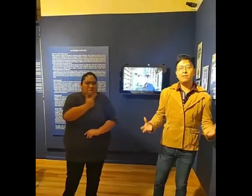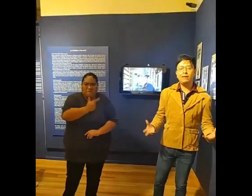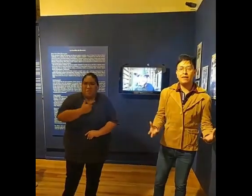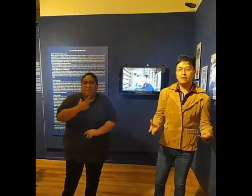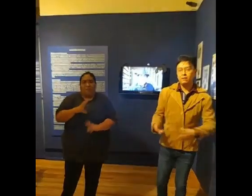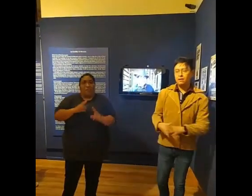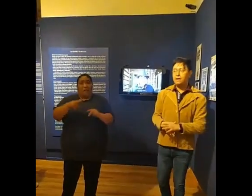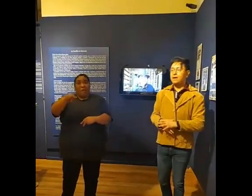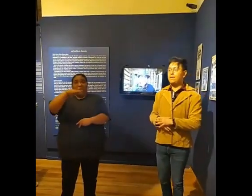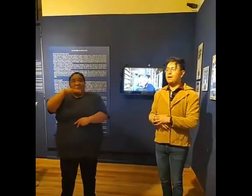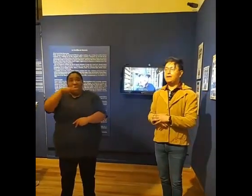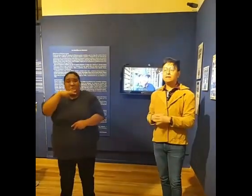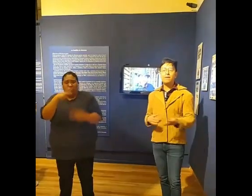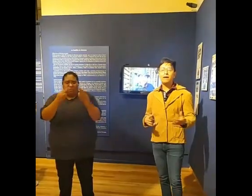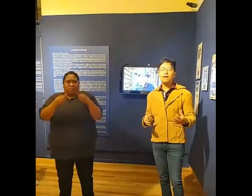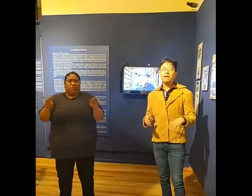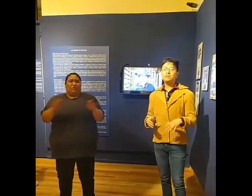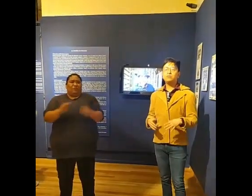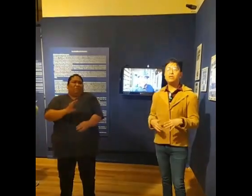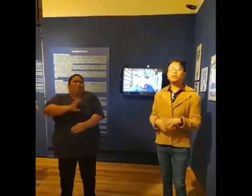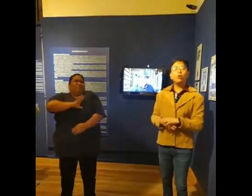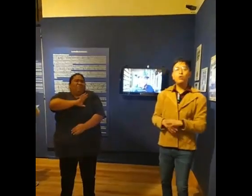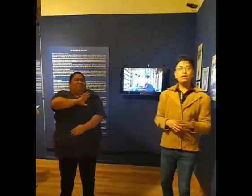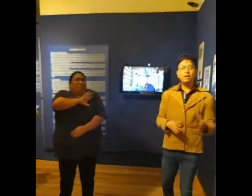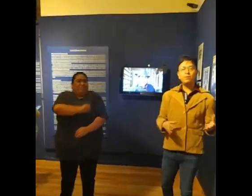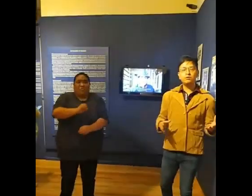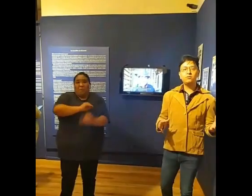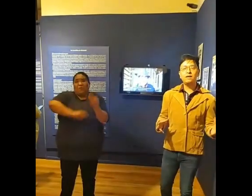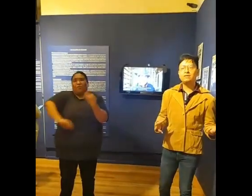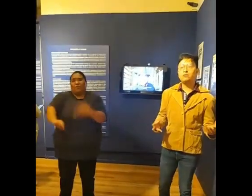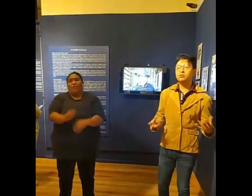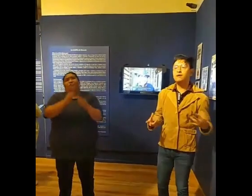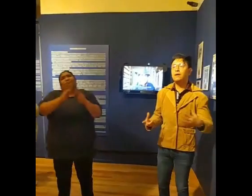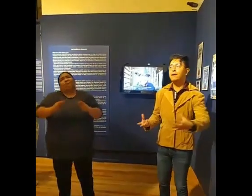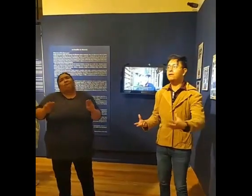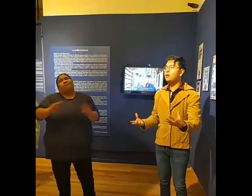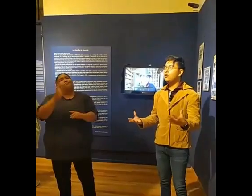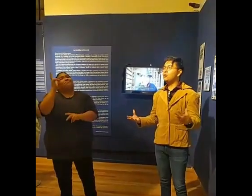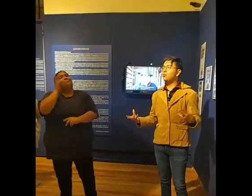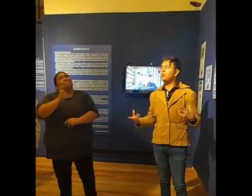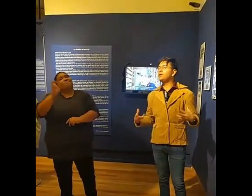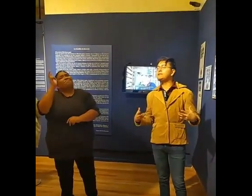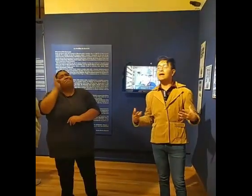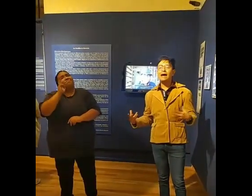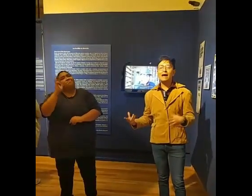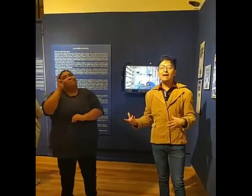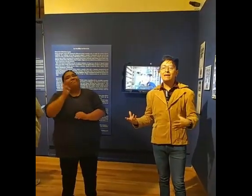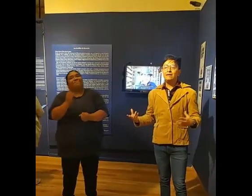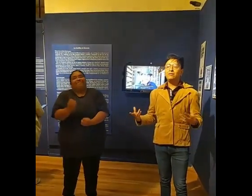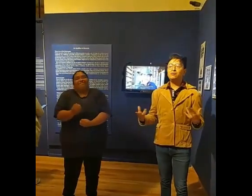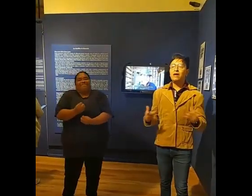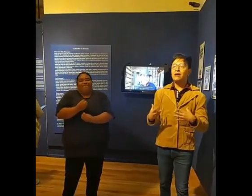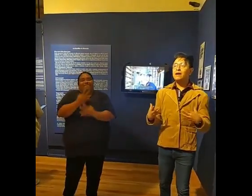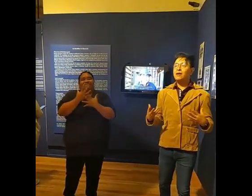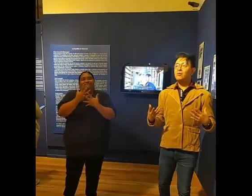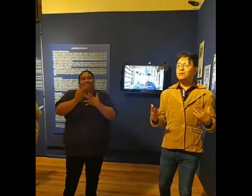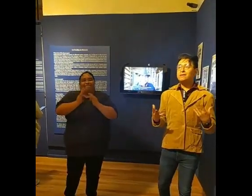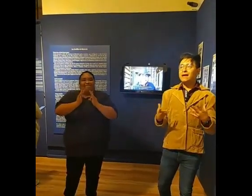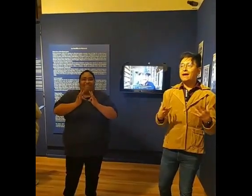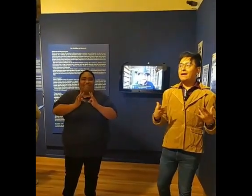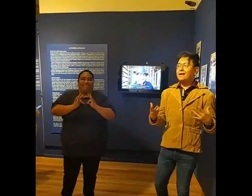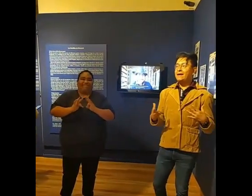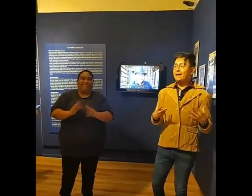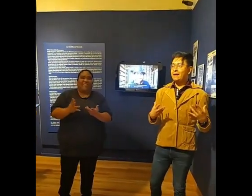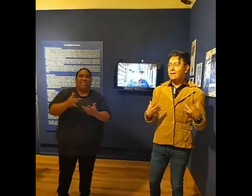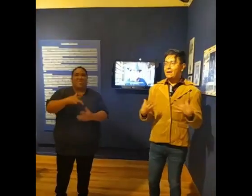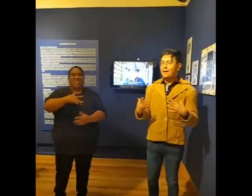de Navidad. Me encantaba escuchar todo el tiempo estos villancicos, me daban como esta, no sé, como